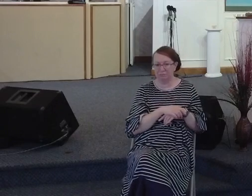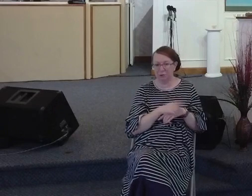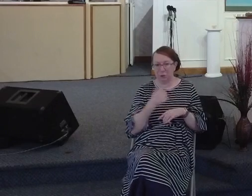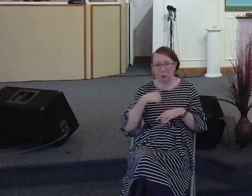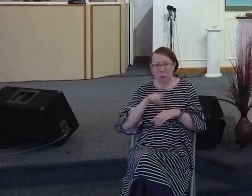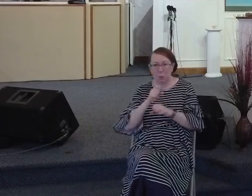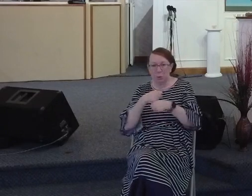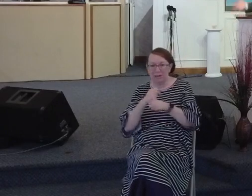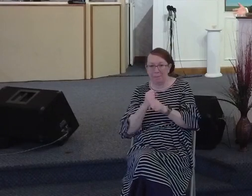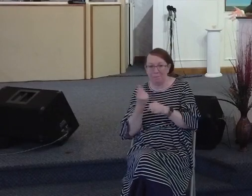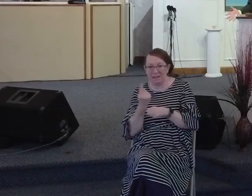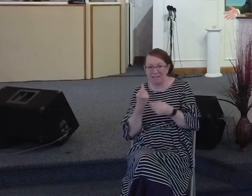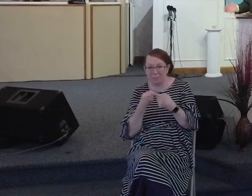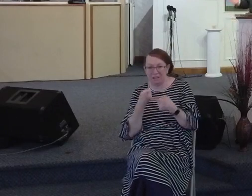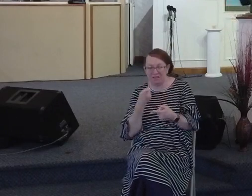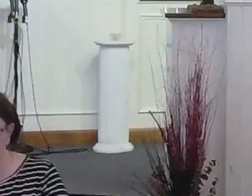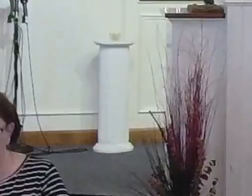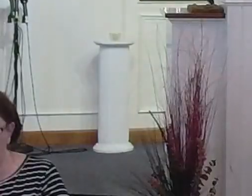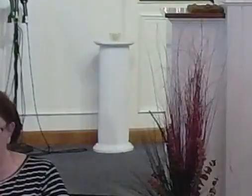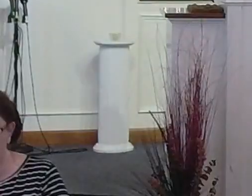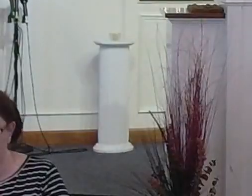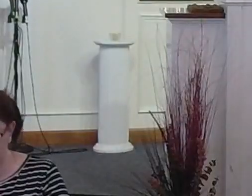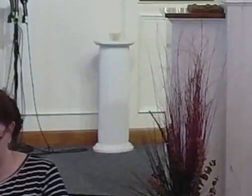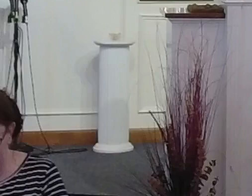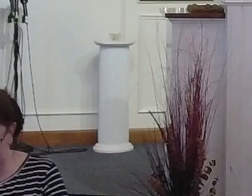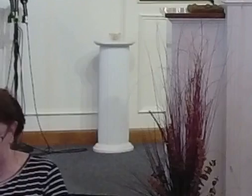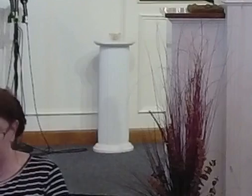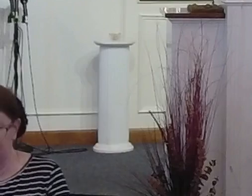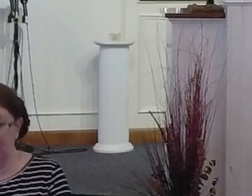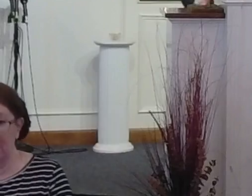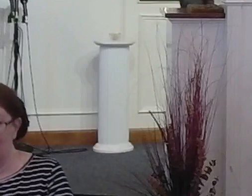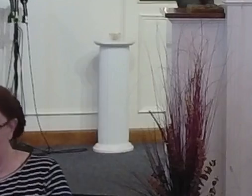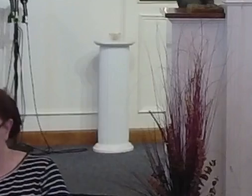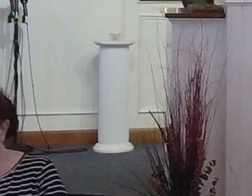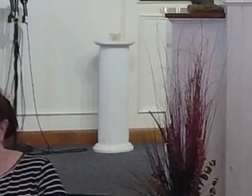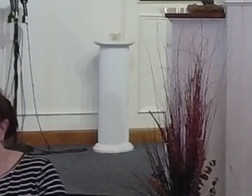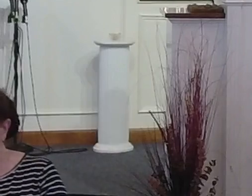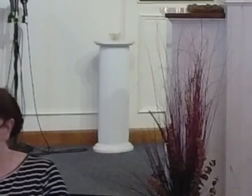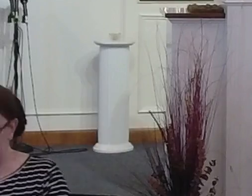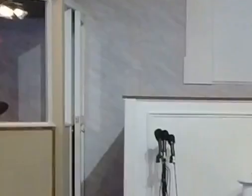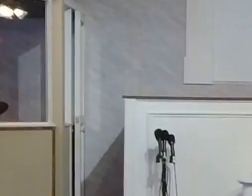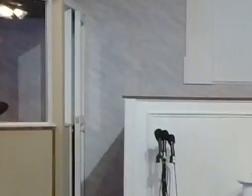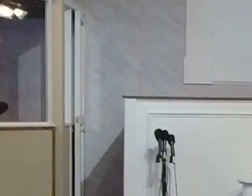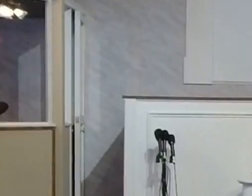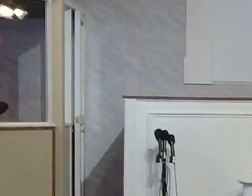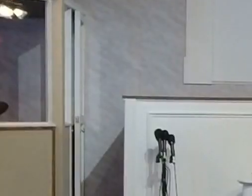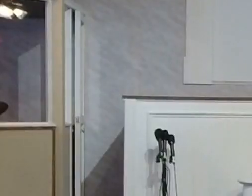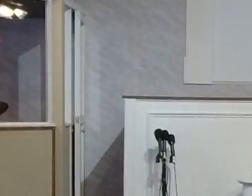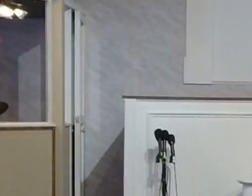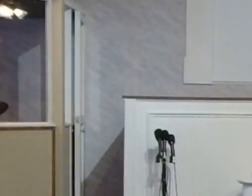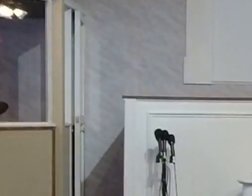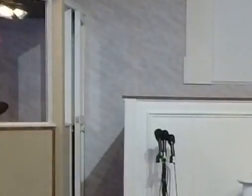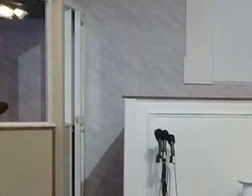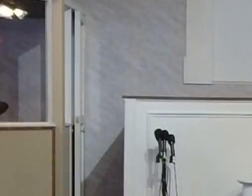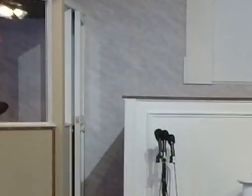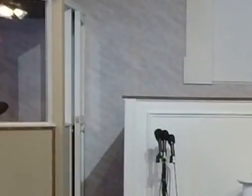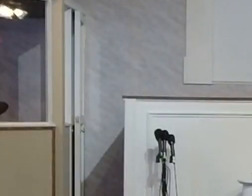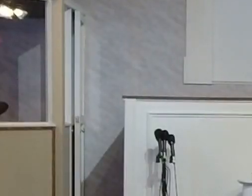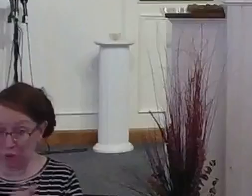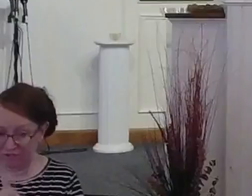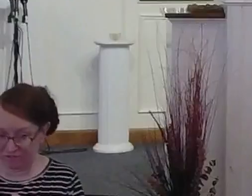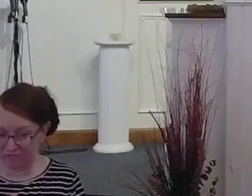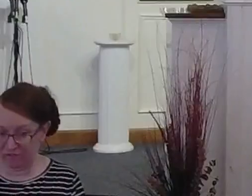nosotros siempre podemos crear algo, pero a partir de algo. Yo puedo tomar un pedazo de madera y hacer un mueble, pero eso no es una creación, es